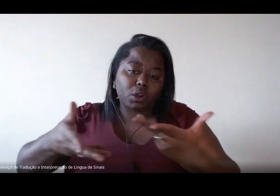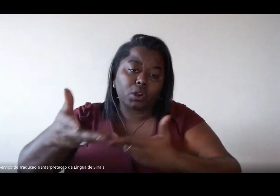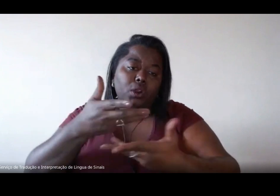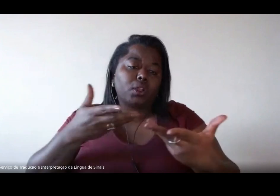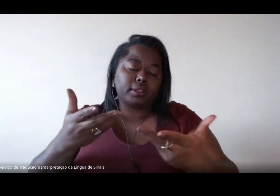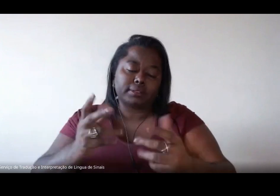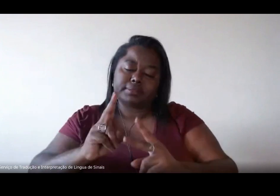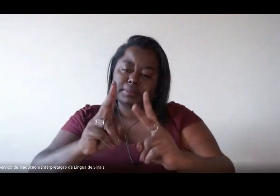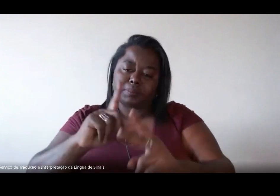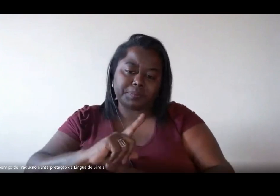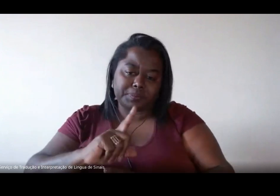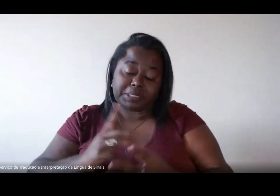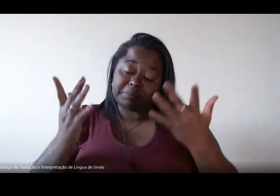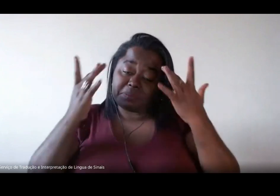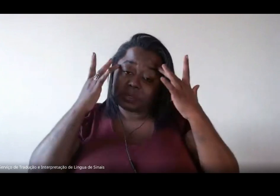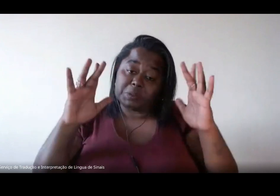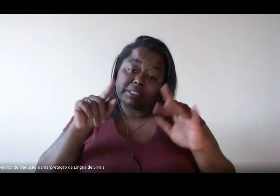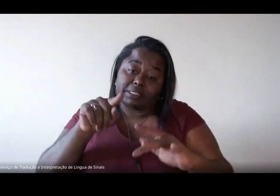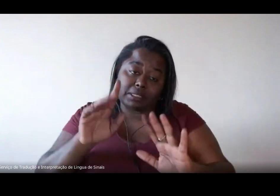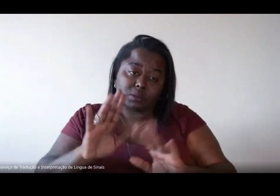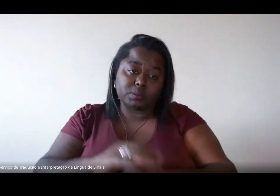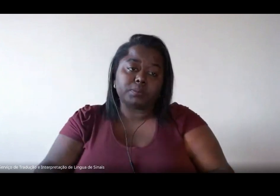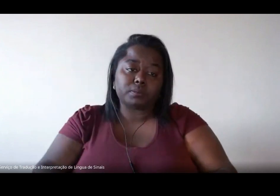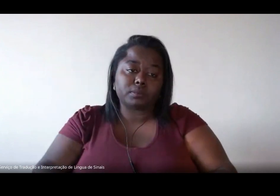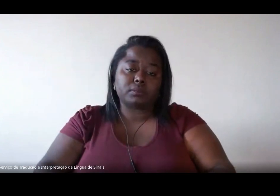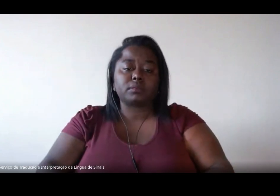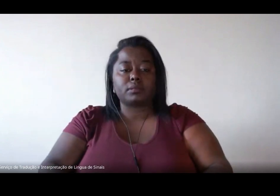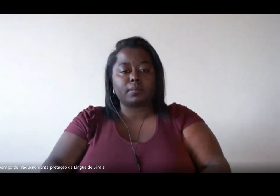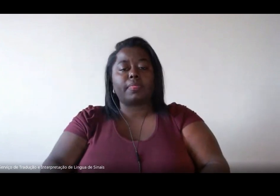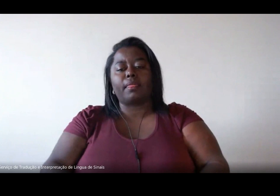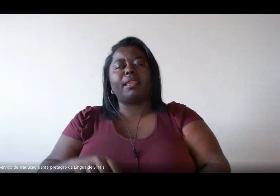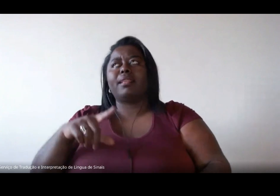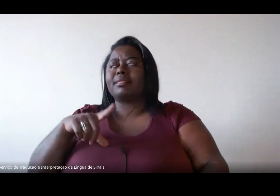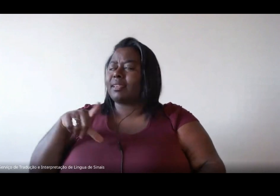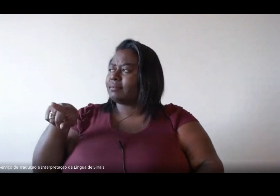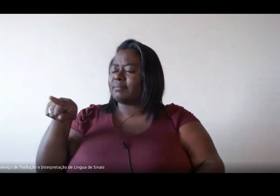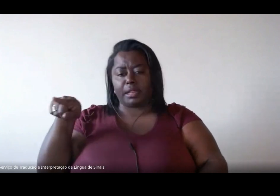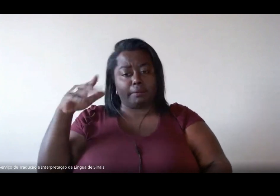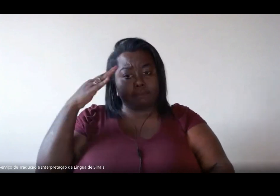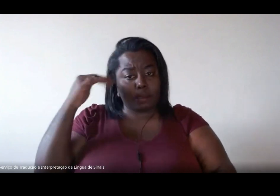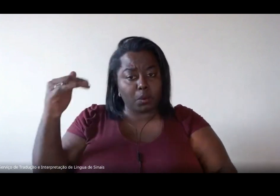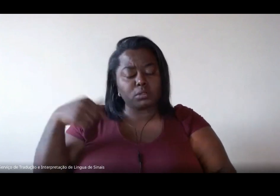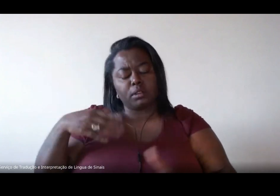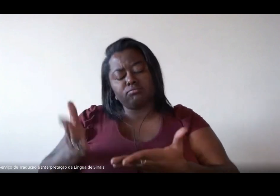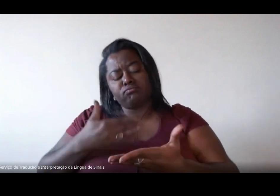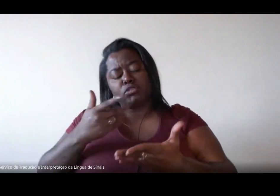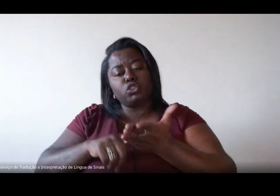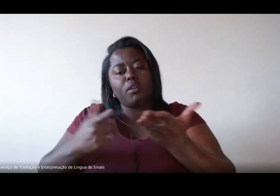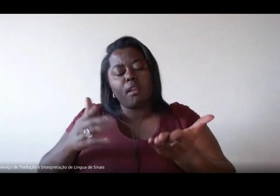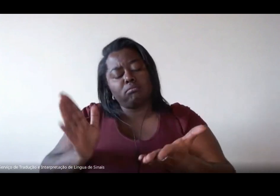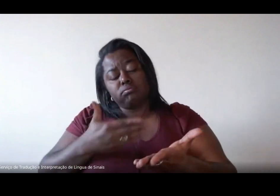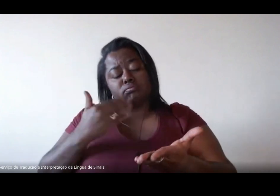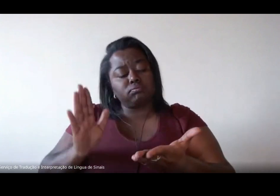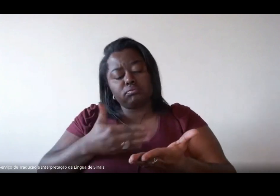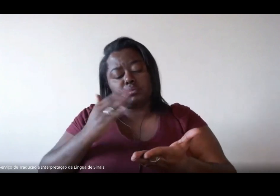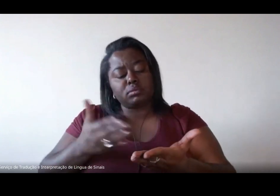troca inesperada, né? Não sei se é isso. Uma vez, bom, ele é famoso, mas uma vez eu estava folheando